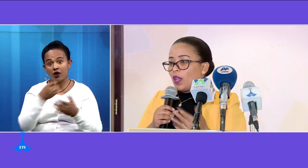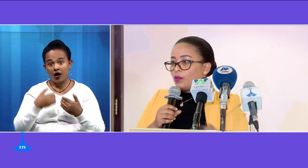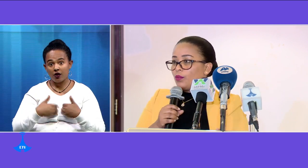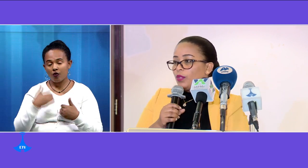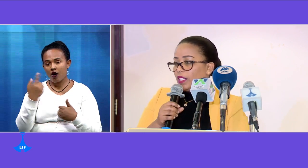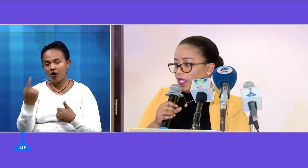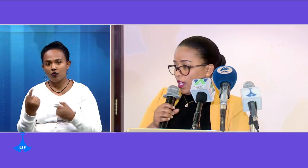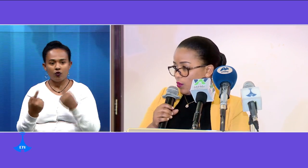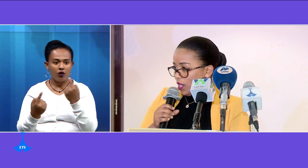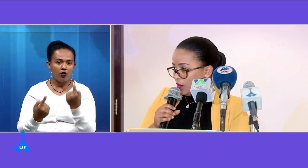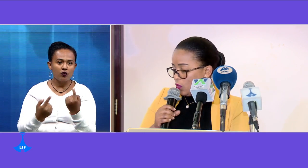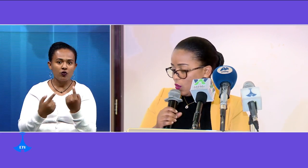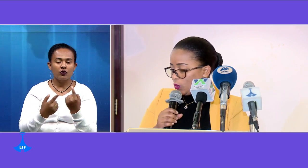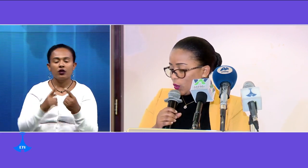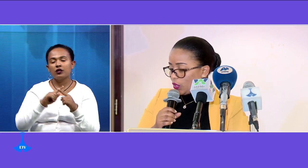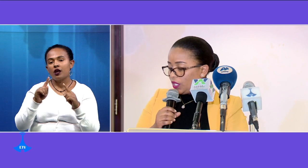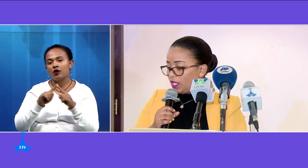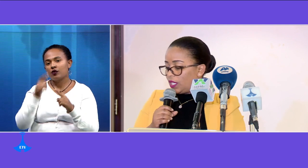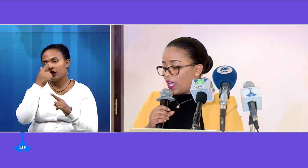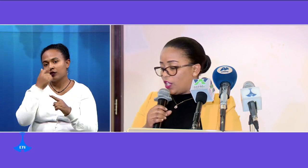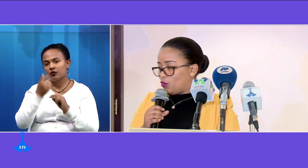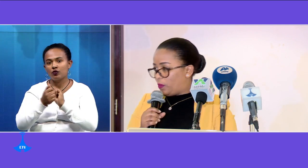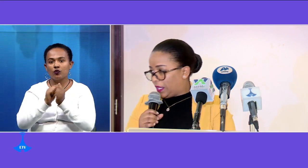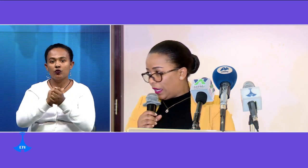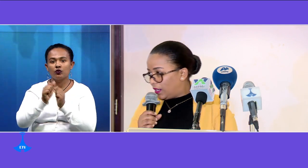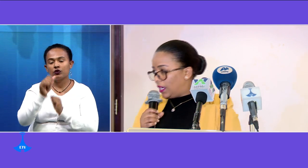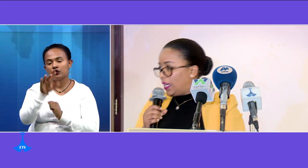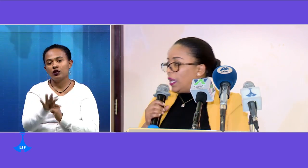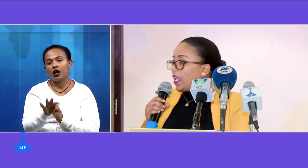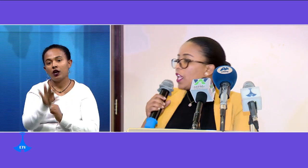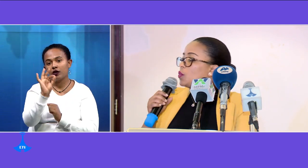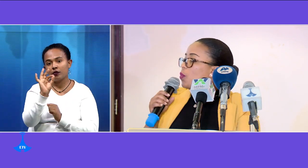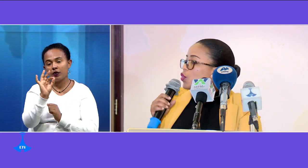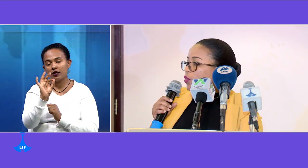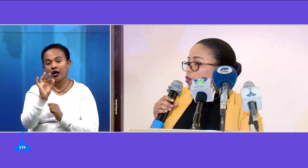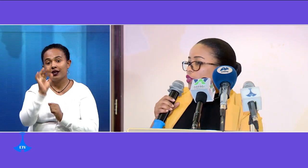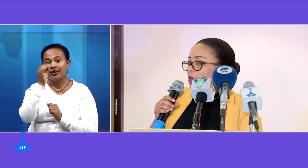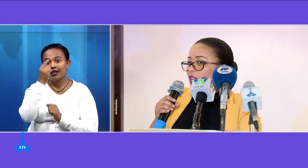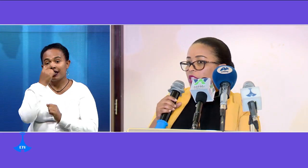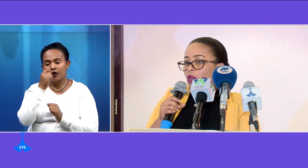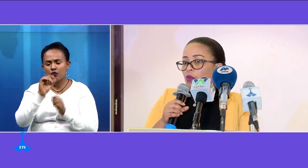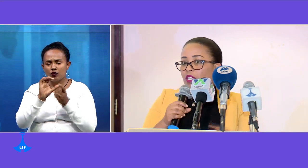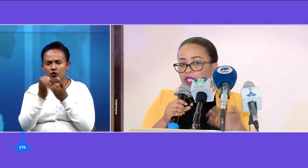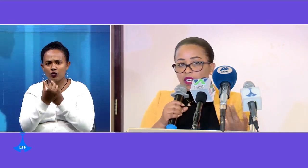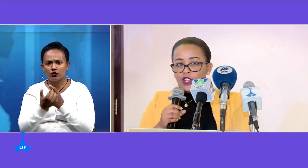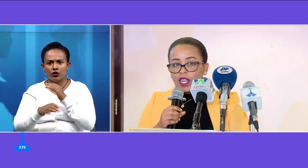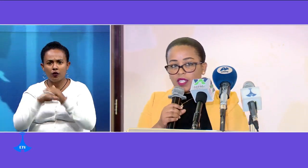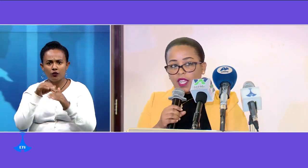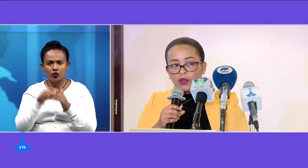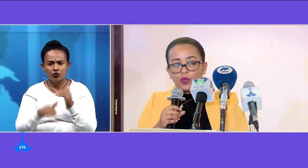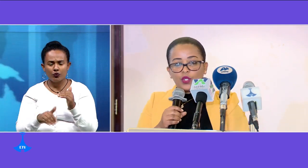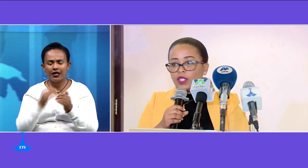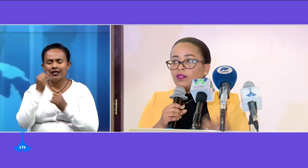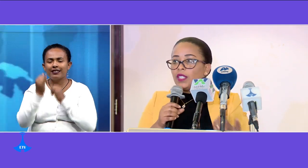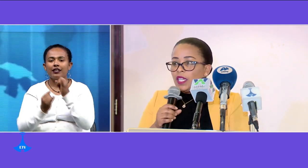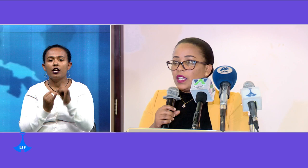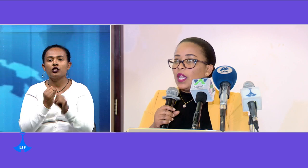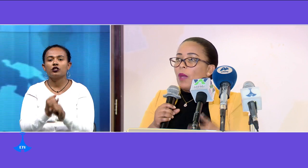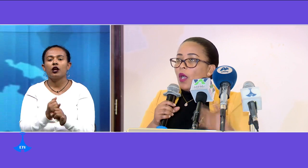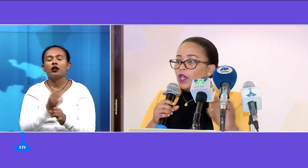አንዱ ካንዱ የተለያየ የልምድ ልውውጦችን ያገኙበታል ኤክስፖዠሮችም ያገኛሉ ኢንተርናሽናል